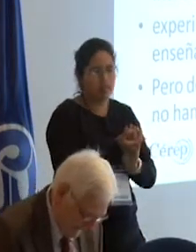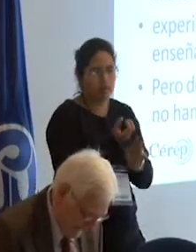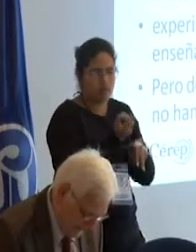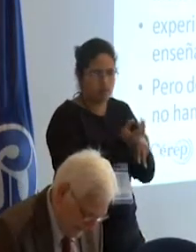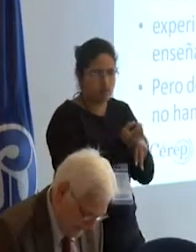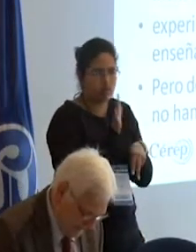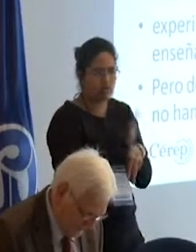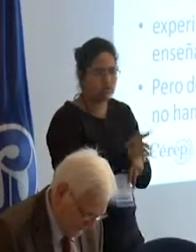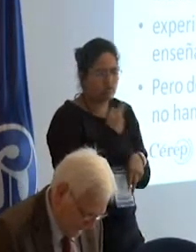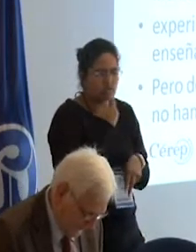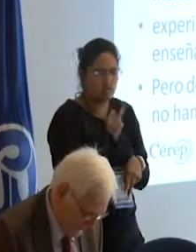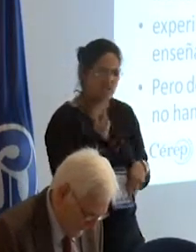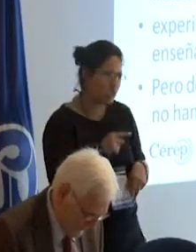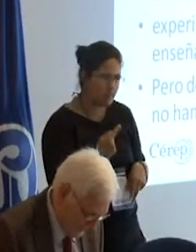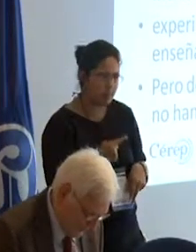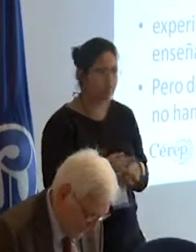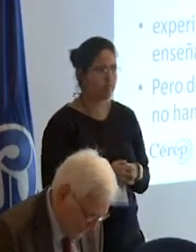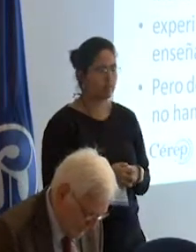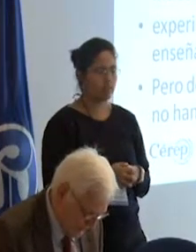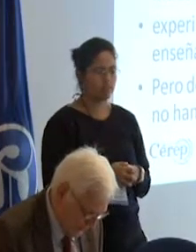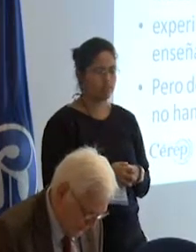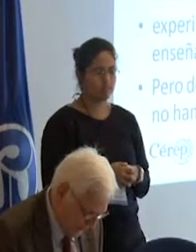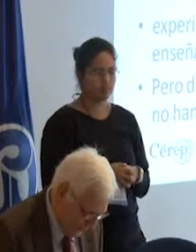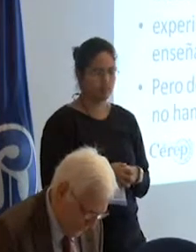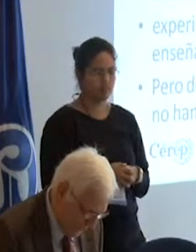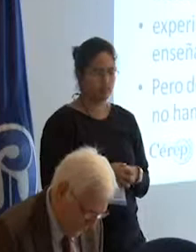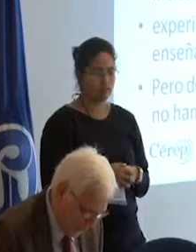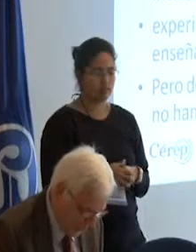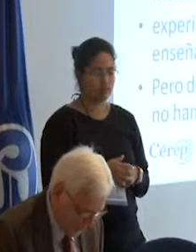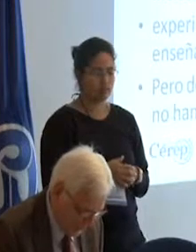matemáticas? Dice que